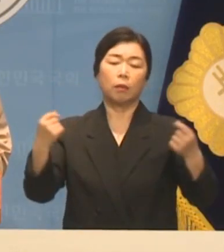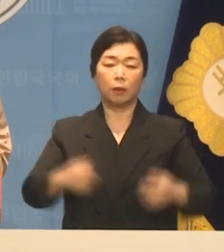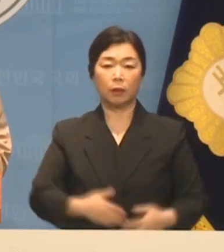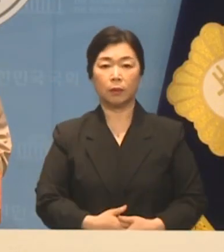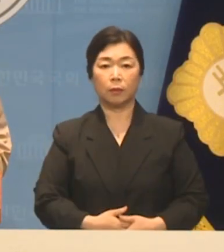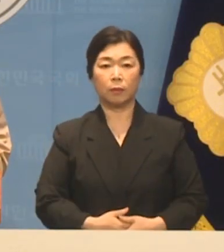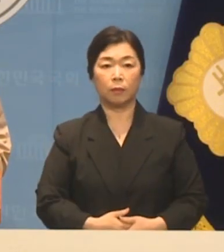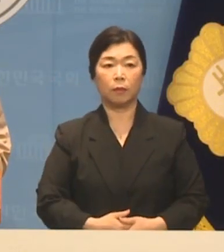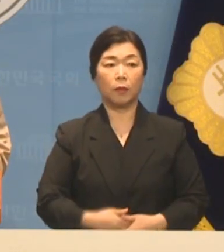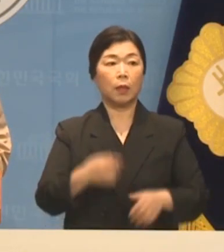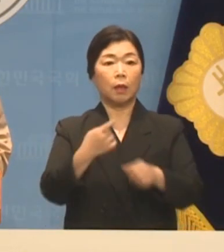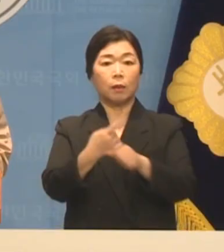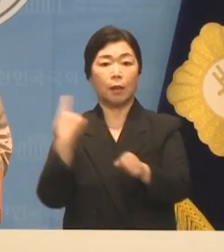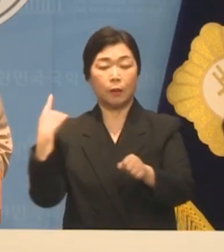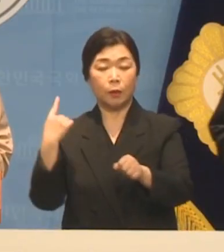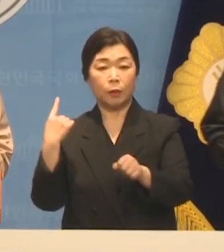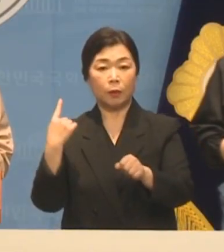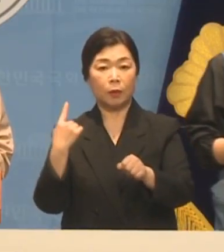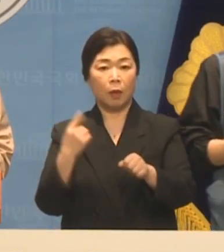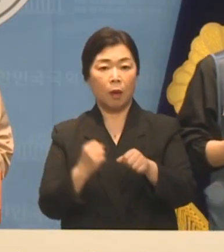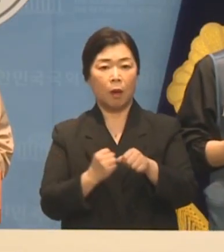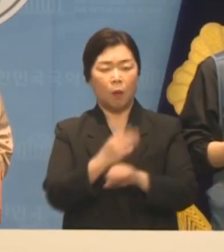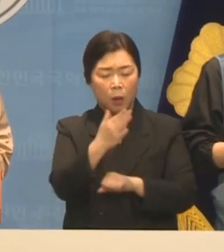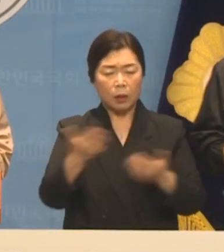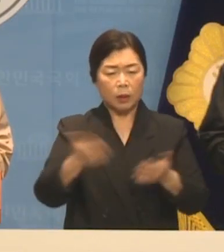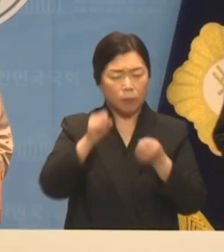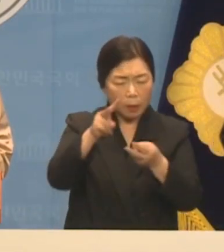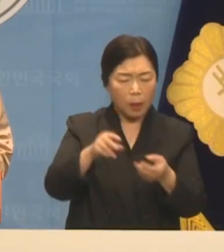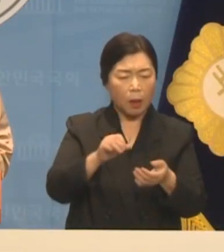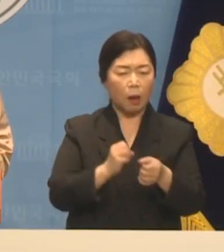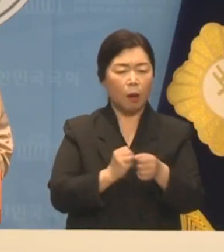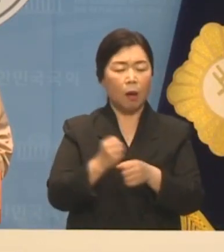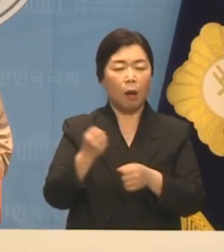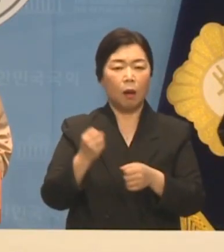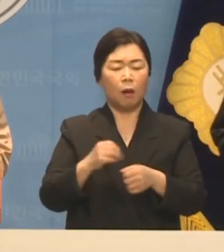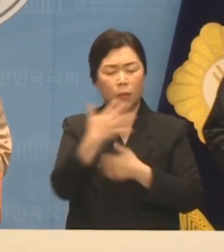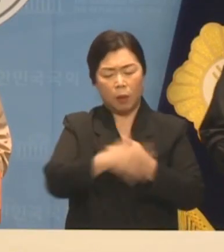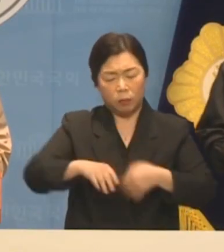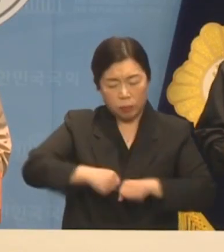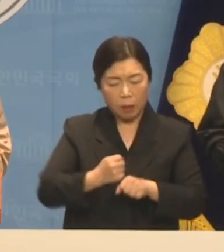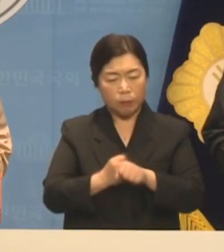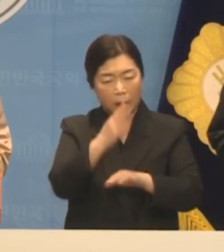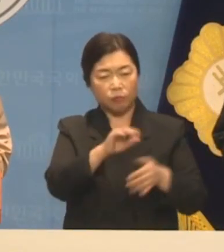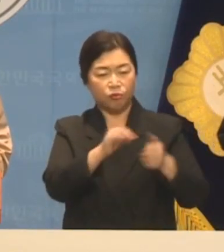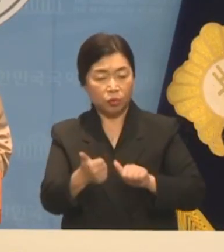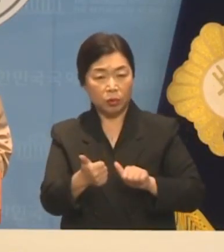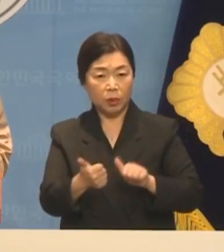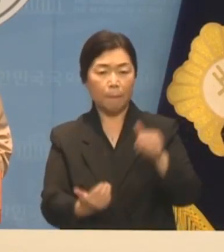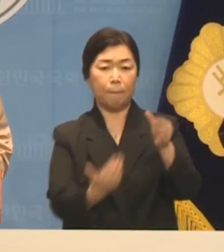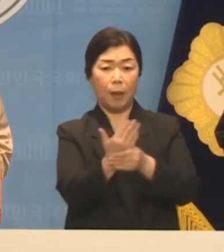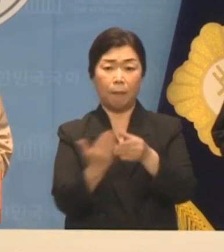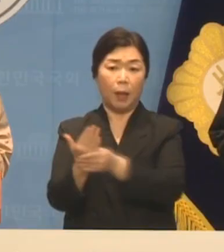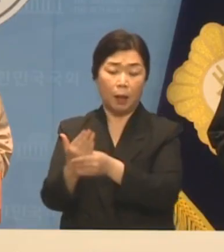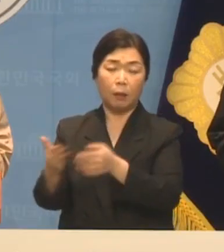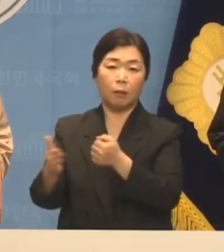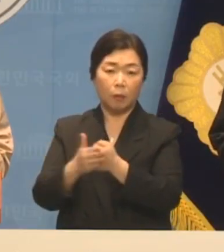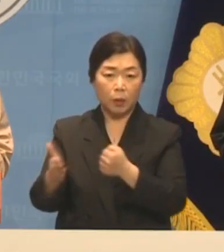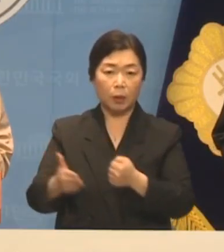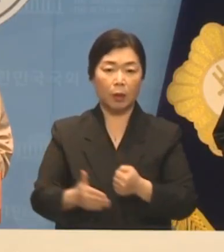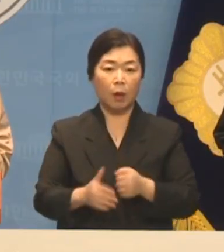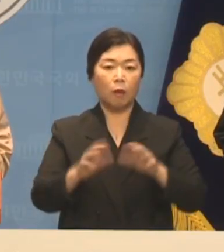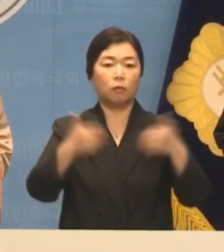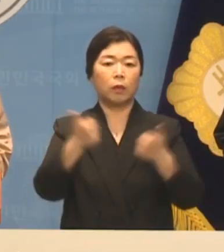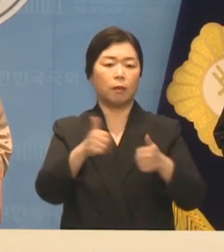쿠팡은 작년 쿠팡 과로사 국면 당시 국정감사, 청문회, 상생협약 등에서 클렌징